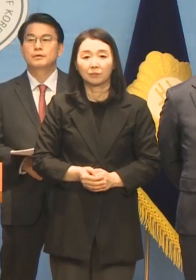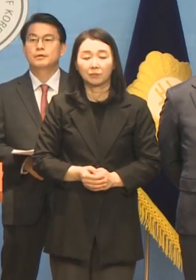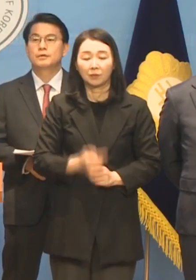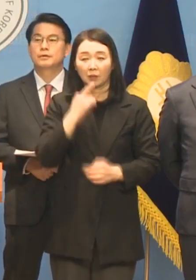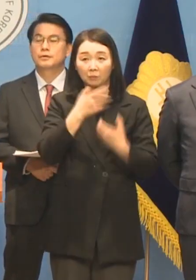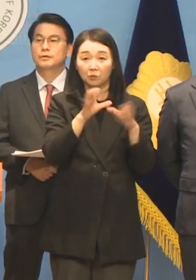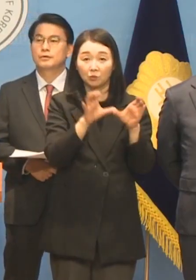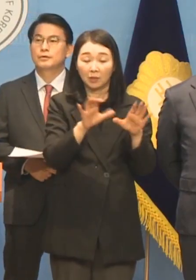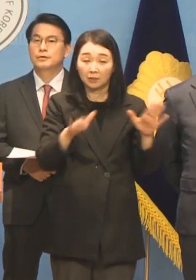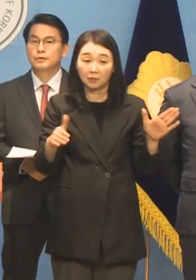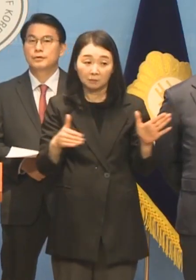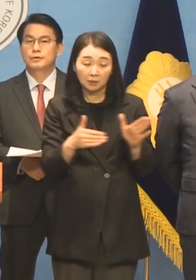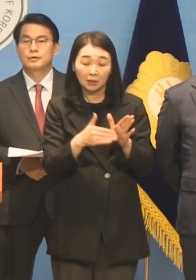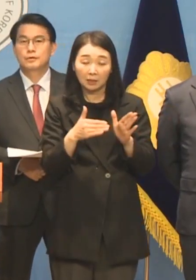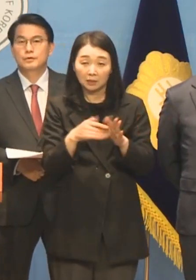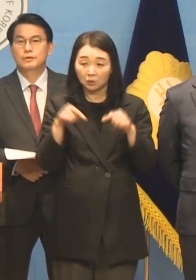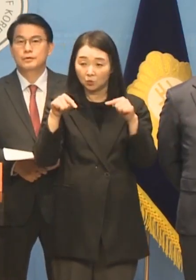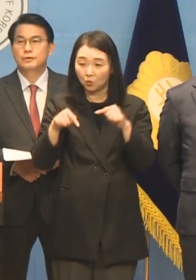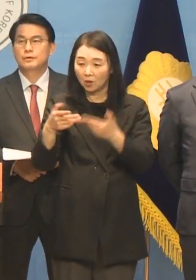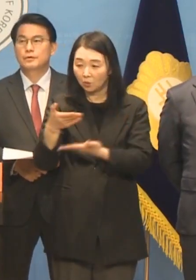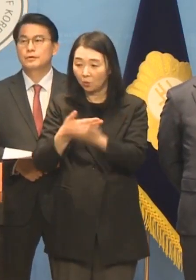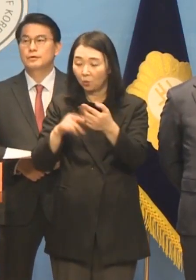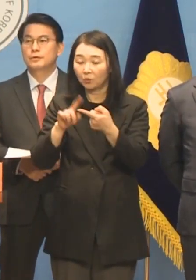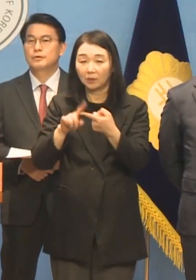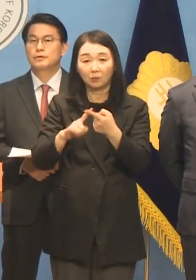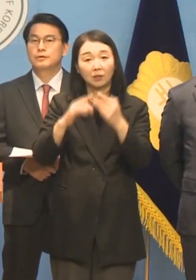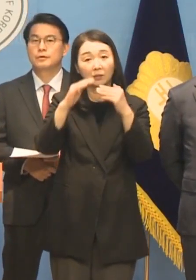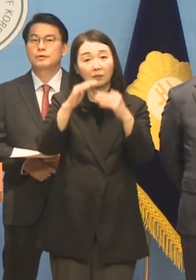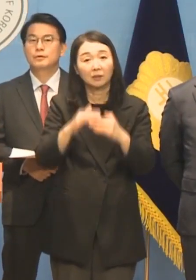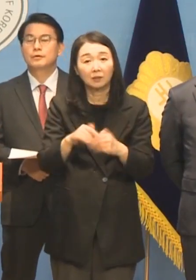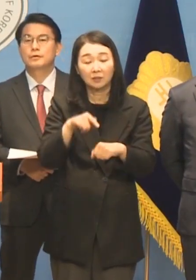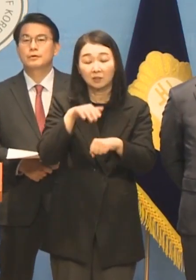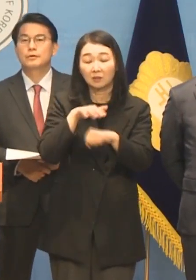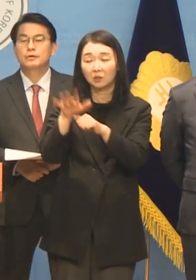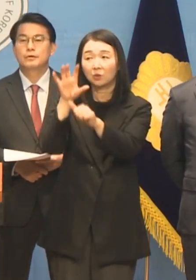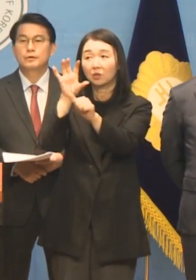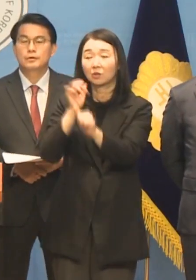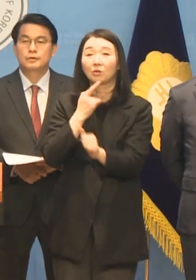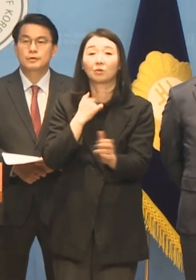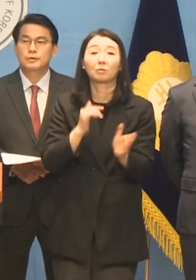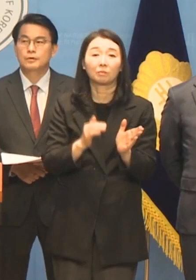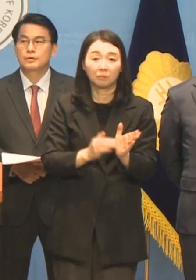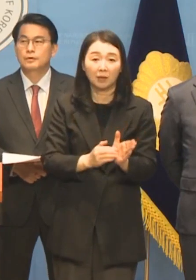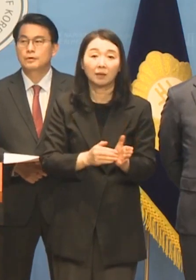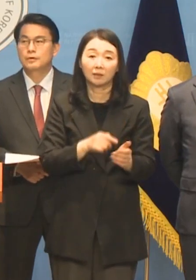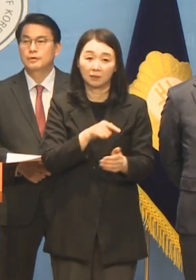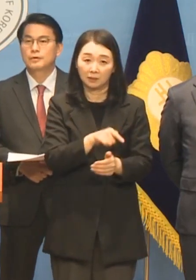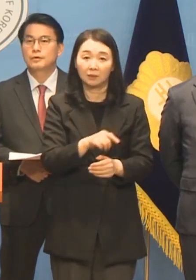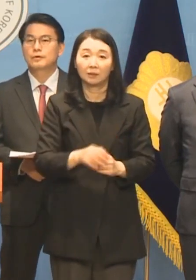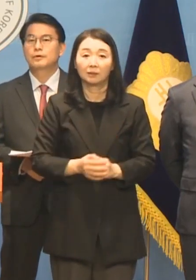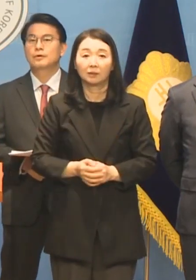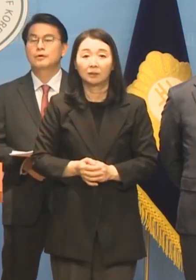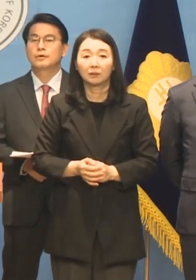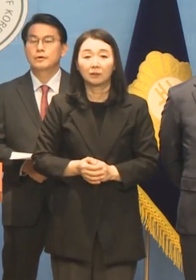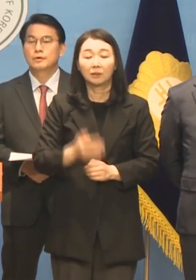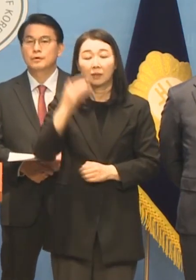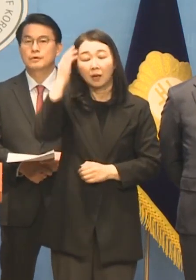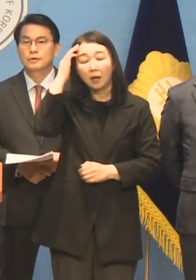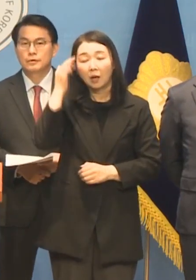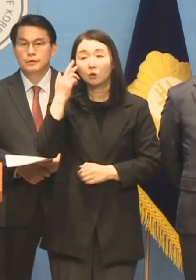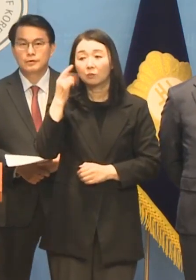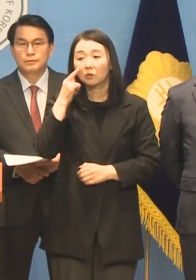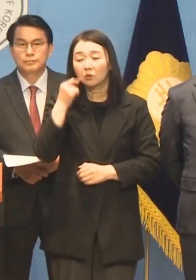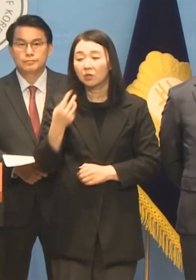민주당은 지금까지 모든 외교적 사안을 이런 식으로 이용해 왔습니다. 한미일 협력은